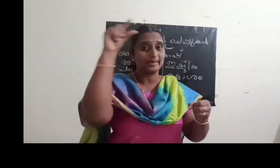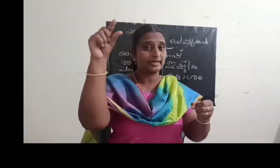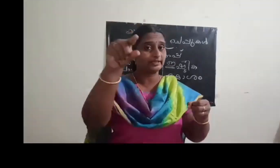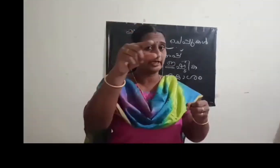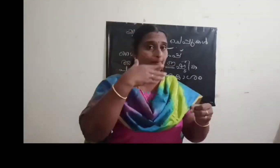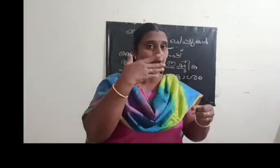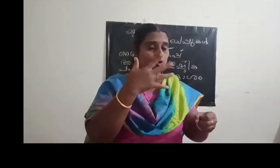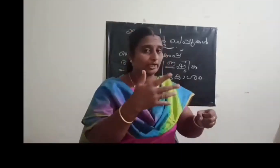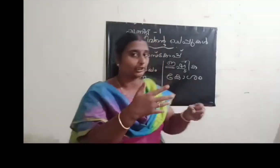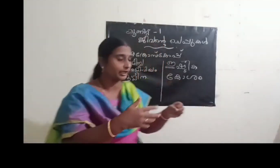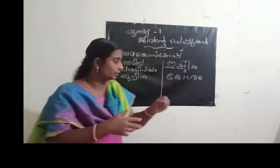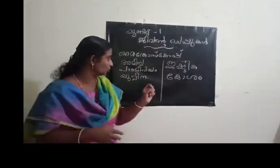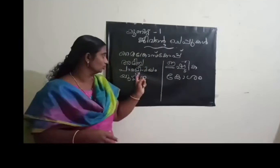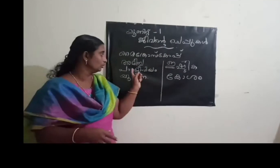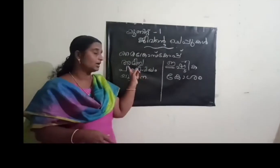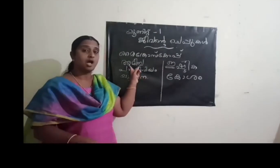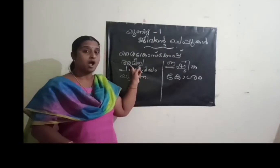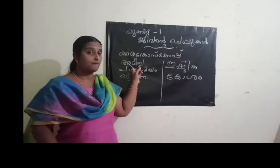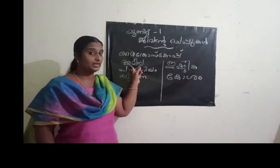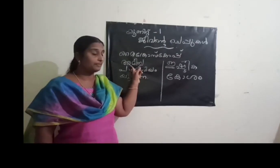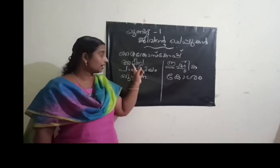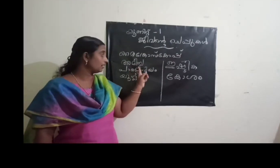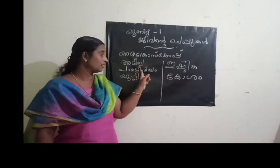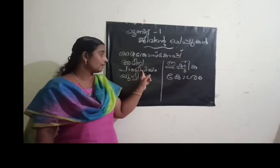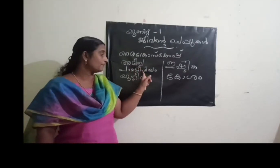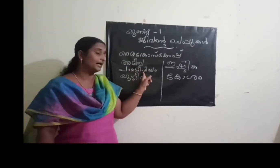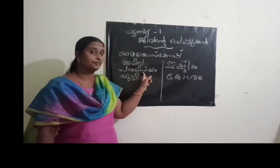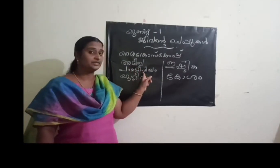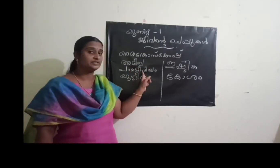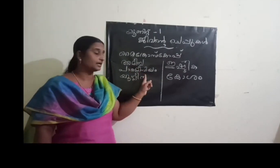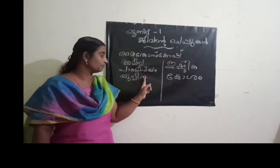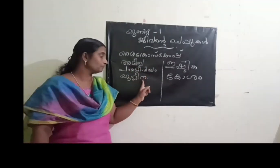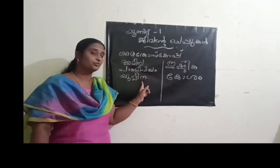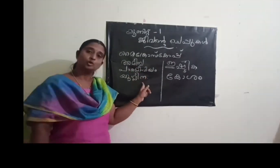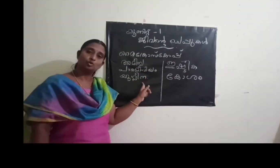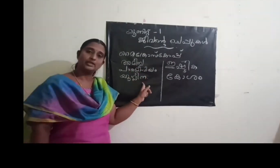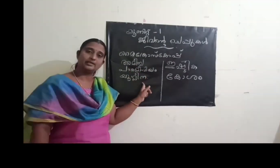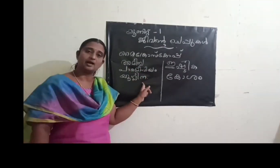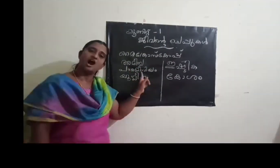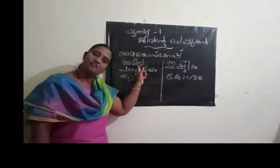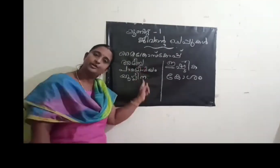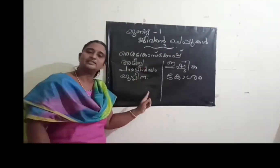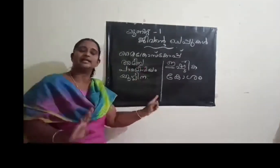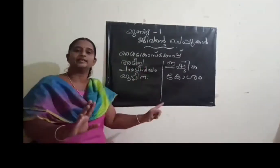പേര് നിങ്ങൾ പഠിച്ചു. ഏതൊക്കെയായിരുന്നു? അമീബ, പാരമീസിയ, യൂഗ്ലീന. അവയുടെ